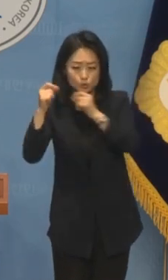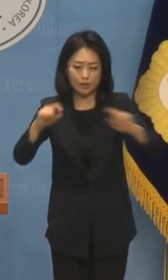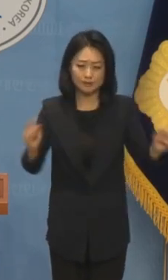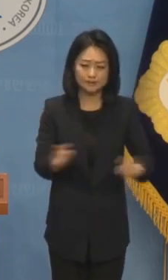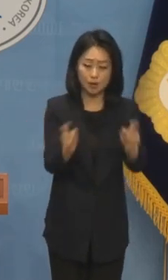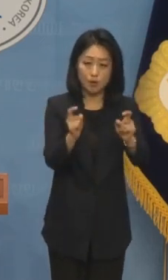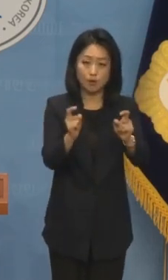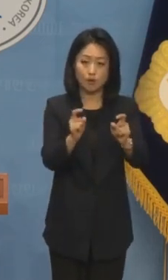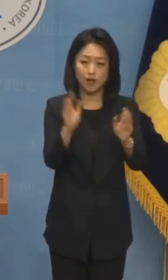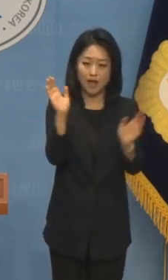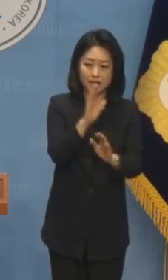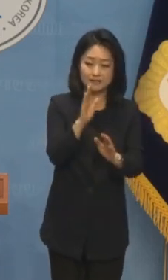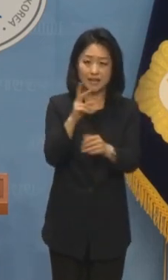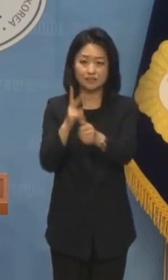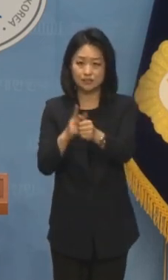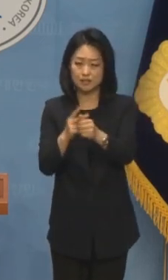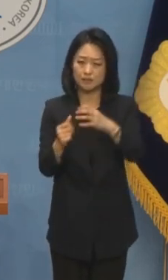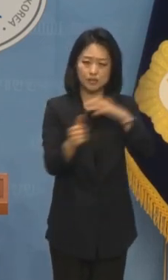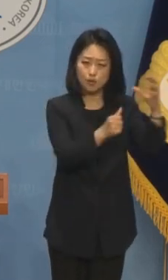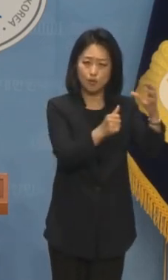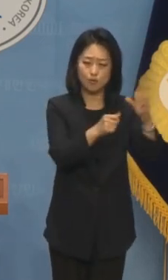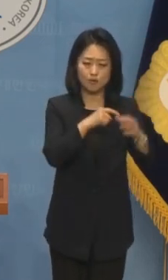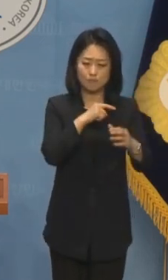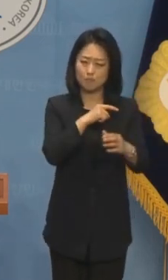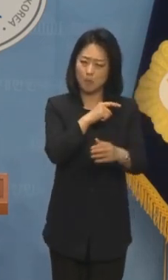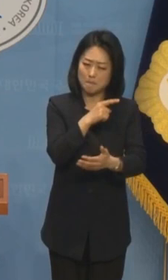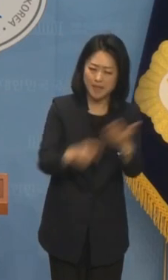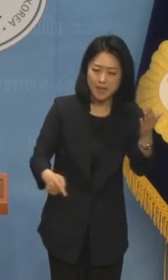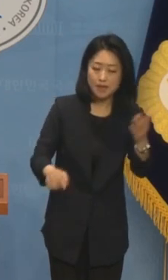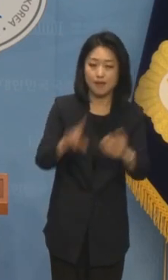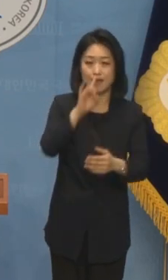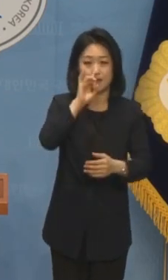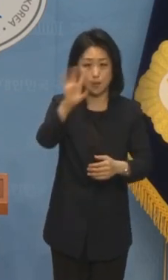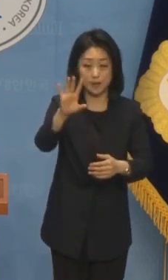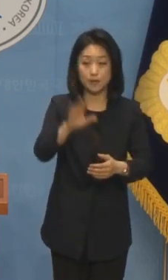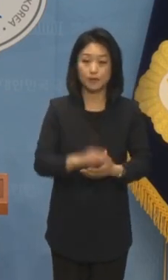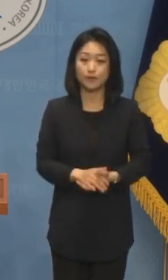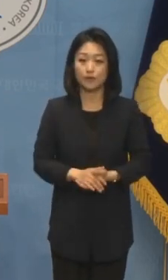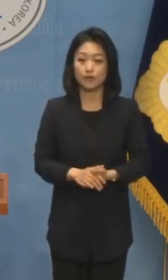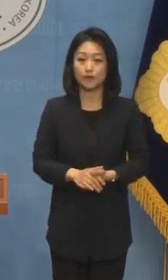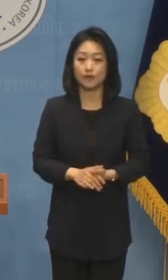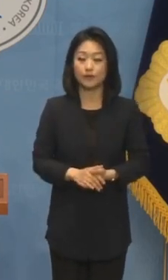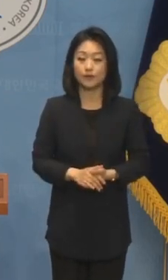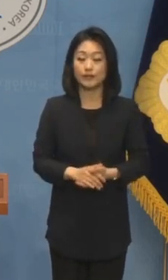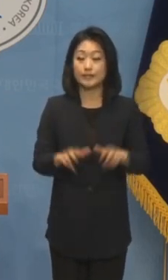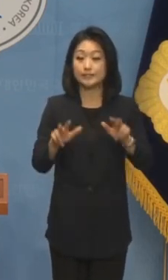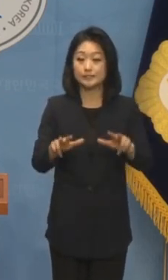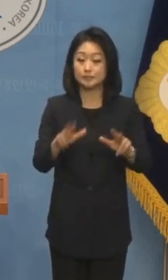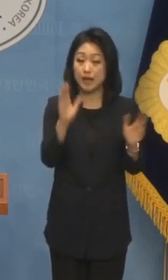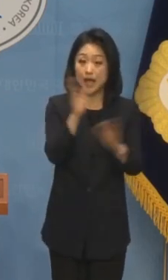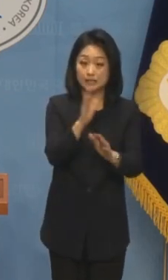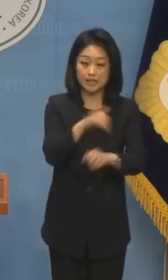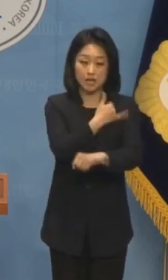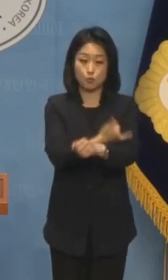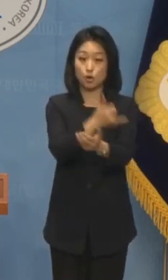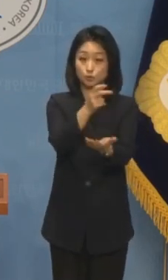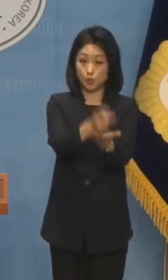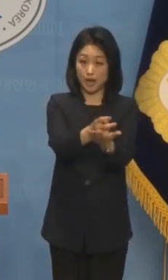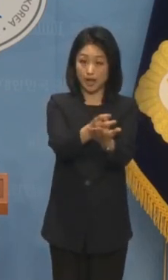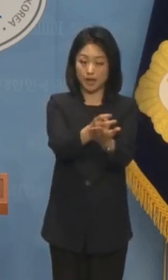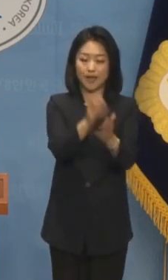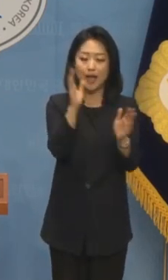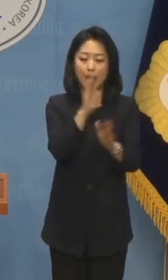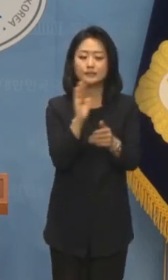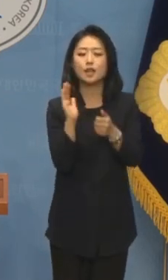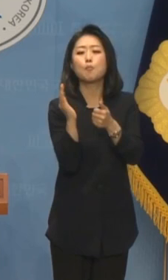학교나 학생이 희생양이 되거나 피해를 봐서는 안 될 것입니다. 다만 지금의 학생인권 조례는